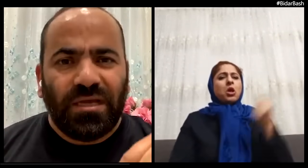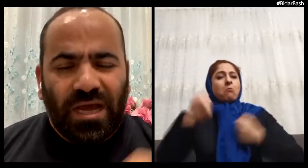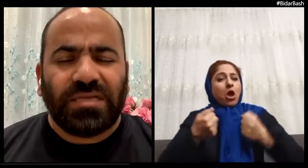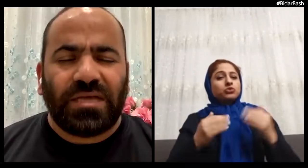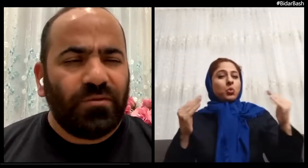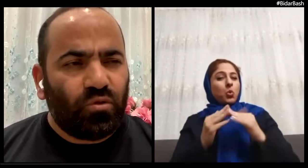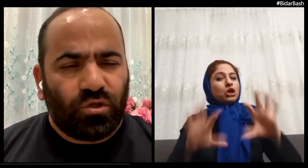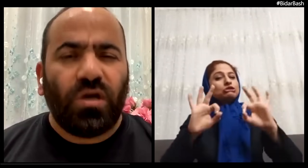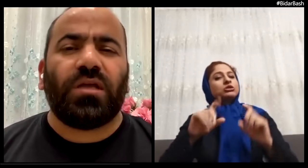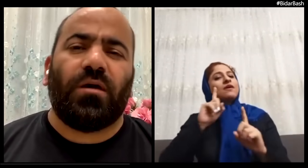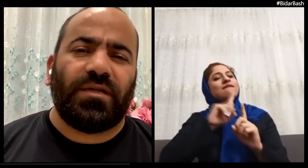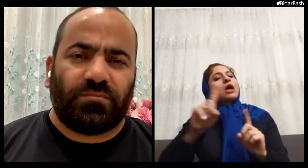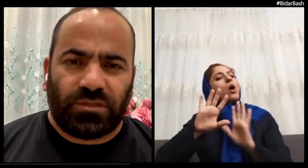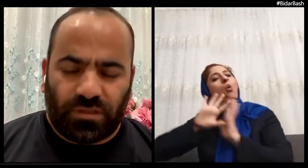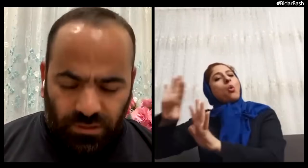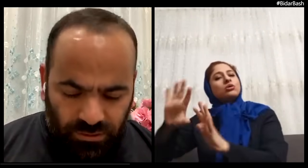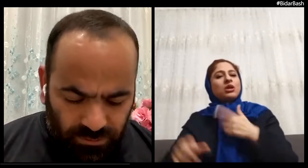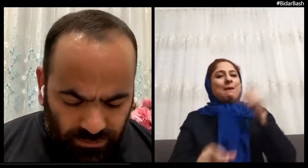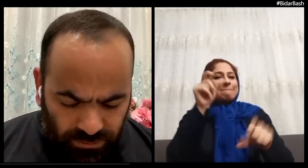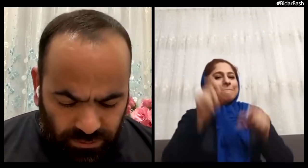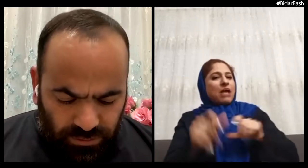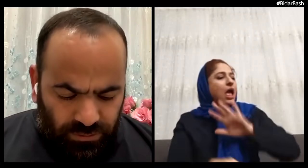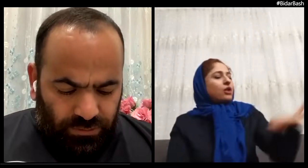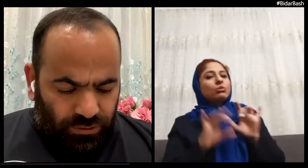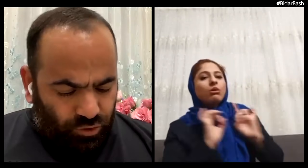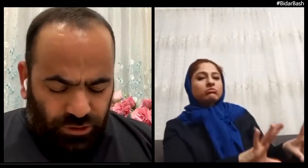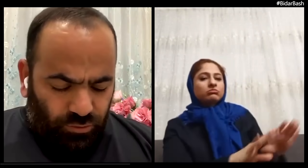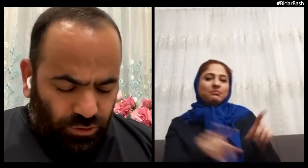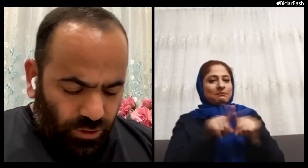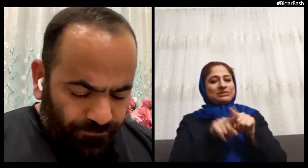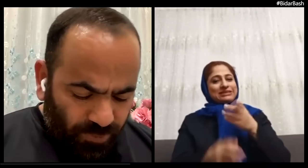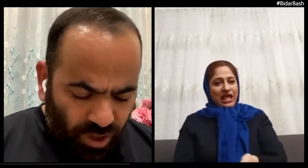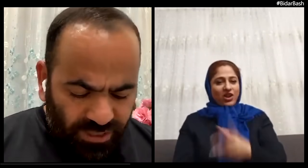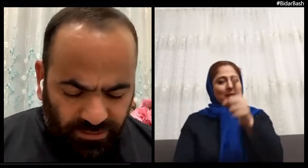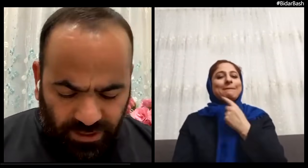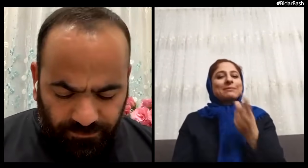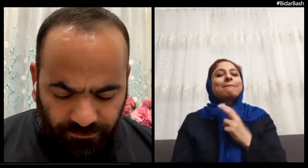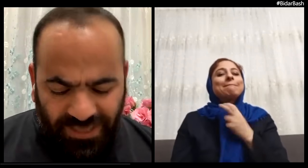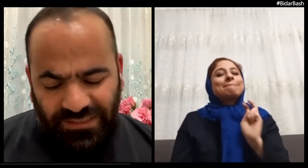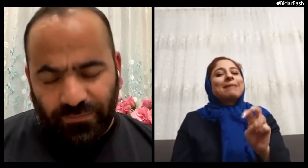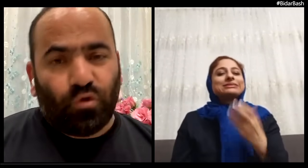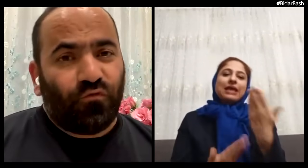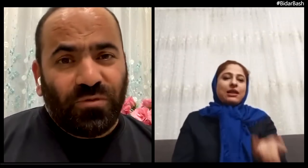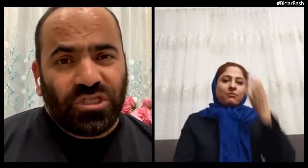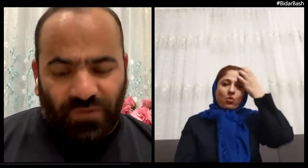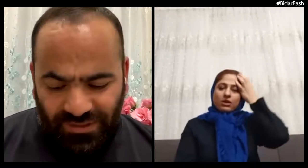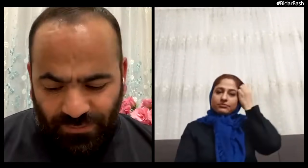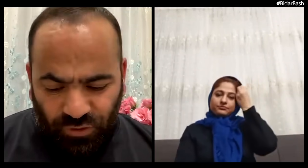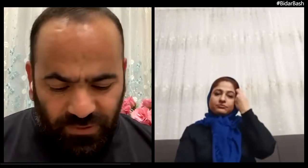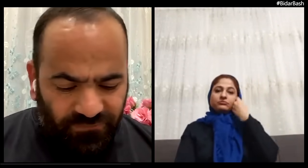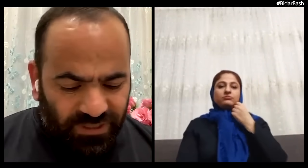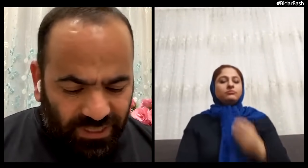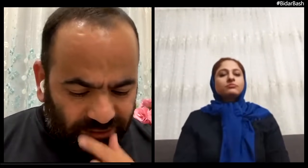قیامتی هست، همین دنیا قیامت میشه. حالا اینجوری دنیا کار ندارم. پس دومش اینه